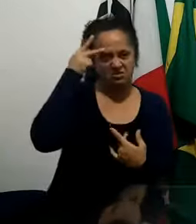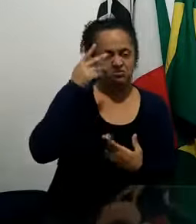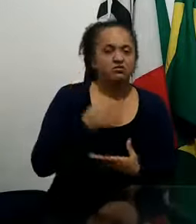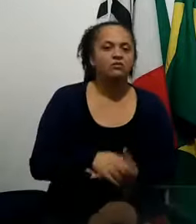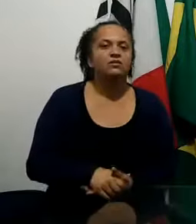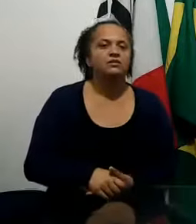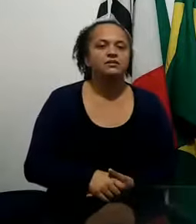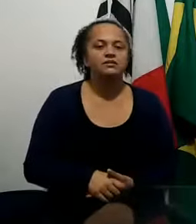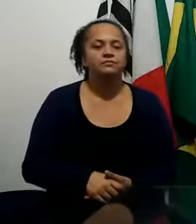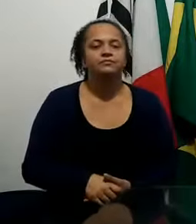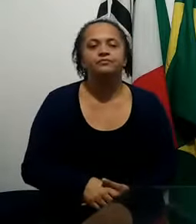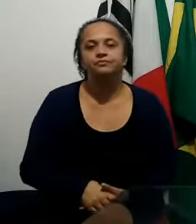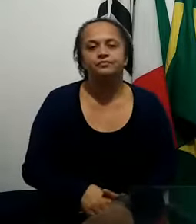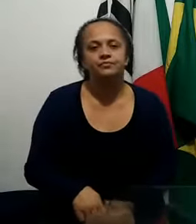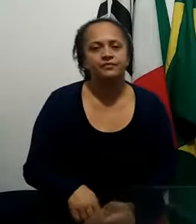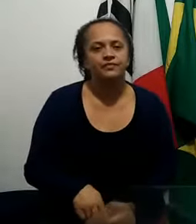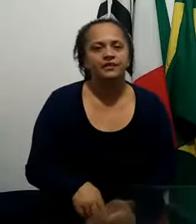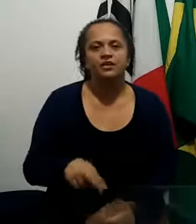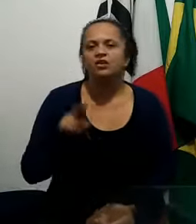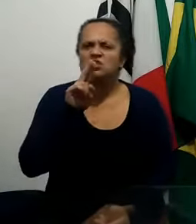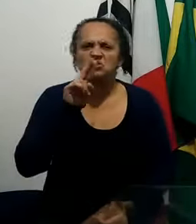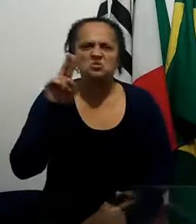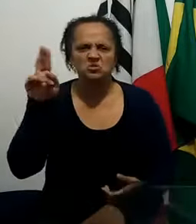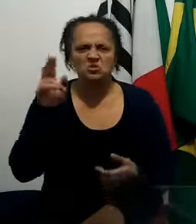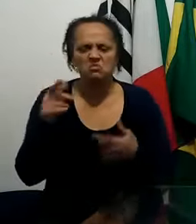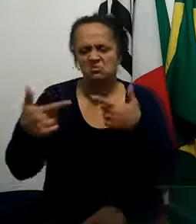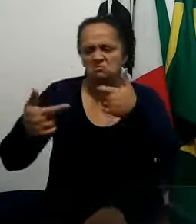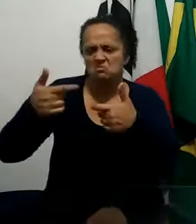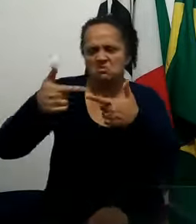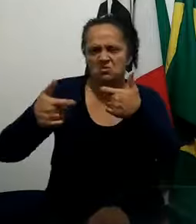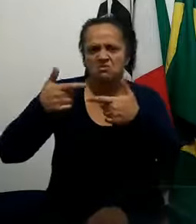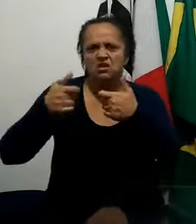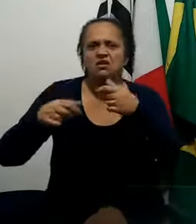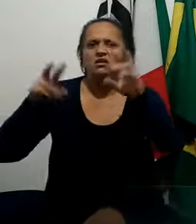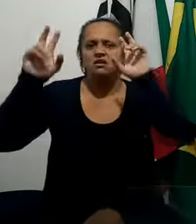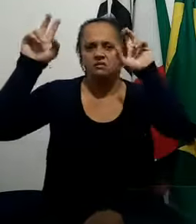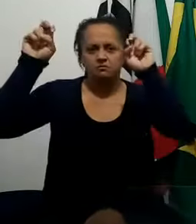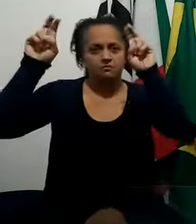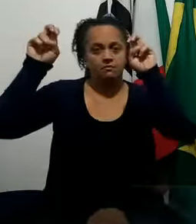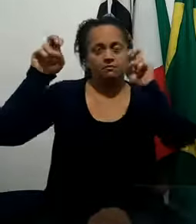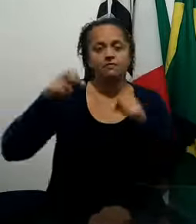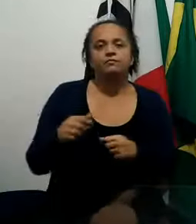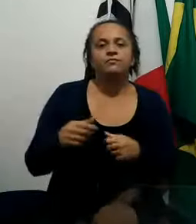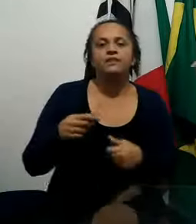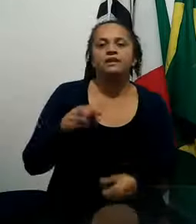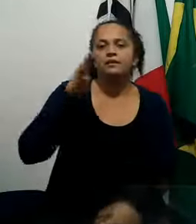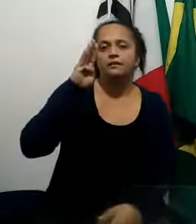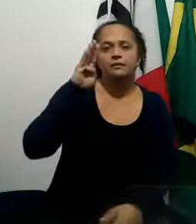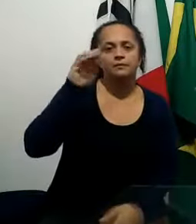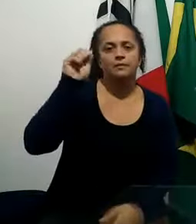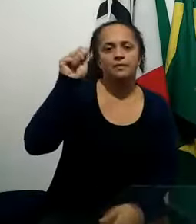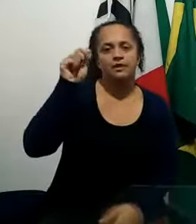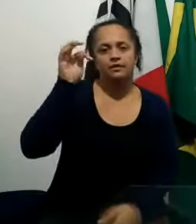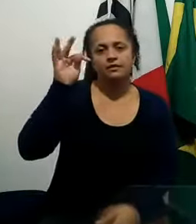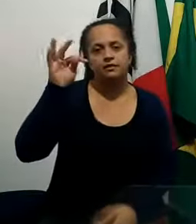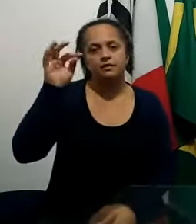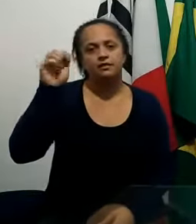na guerra que é chamada aqui de Batalha do Armagedon, né? Vale do Megido, Batalha